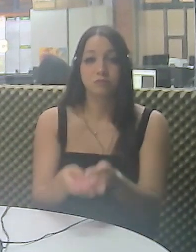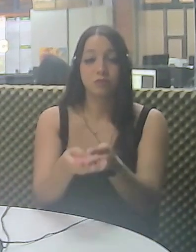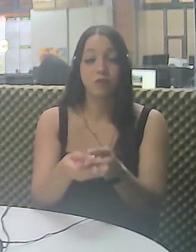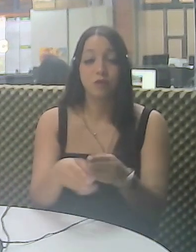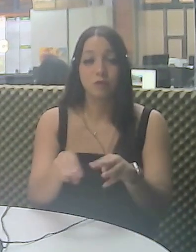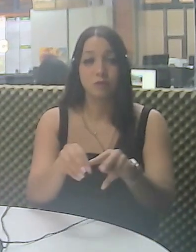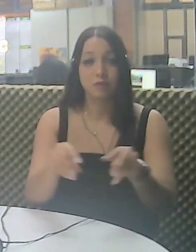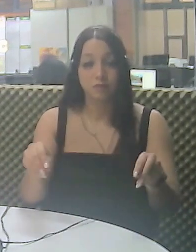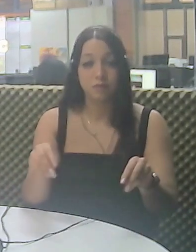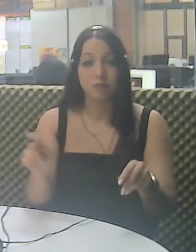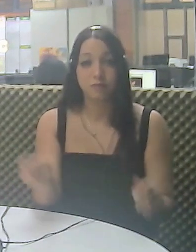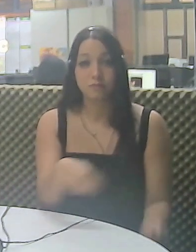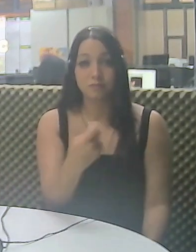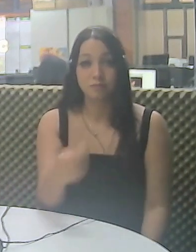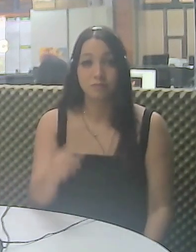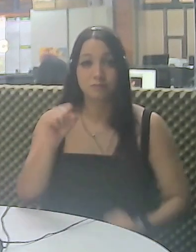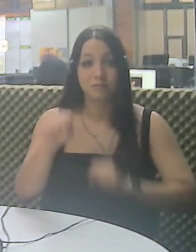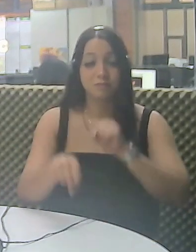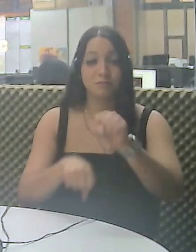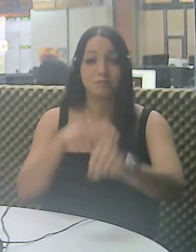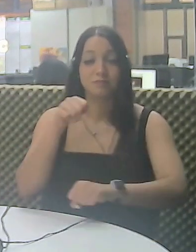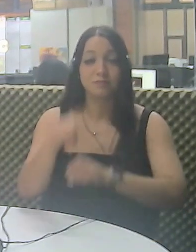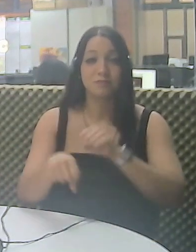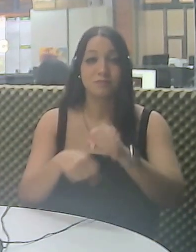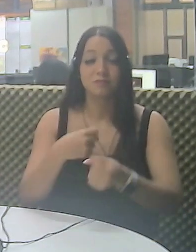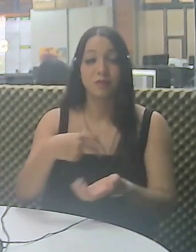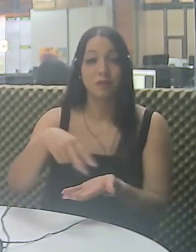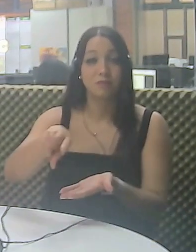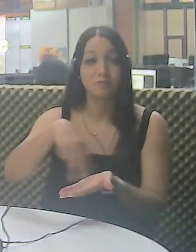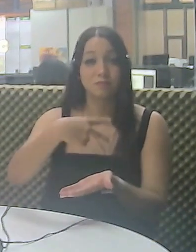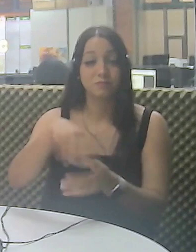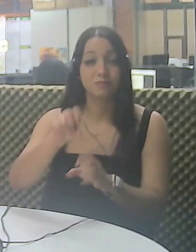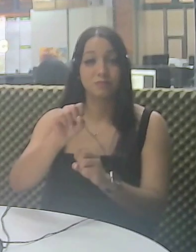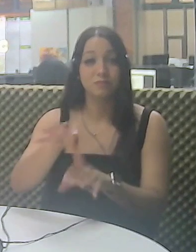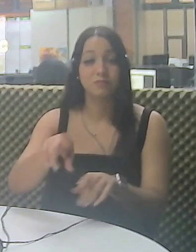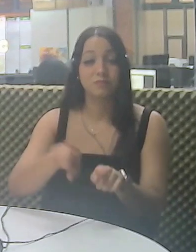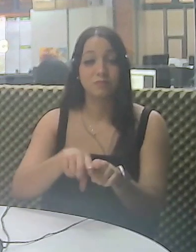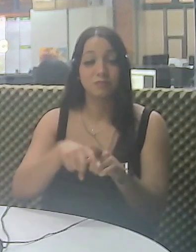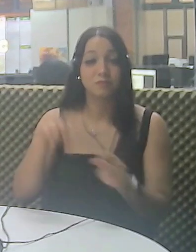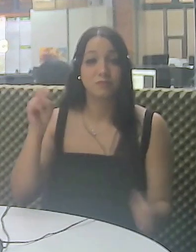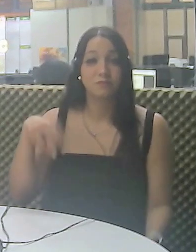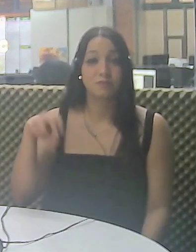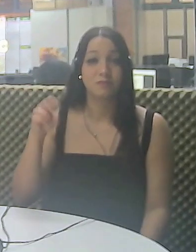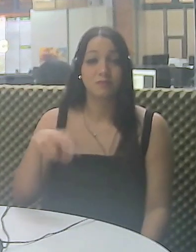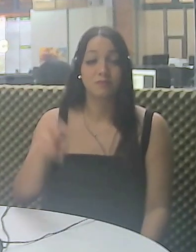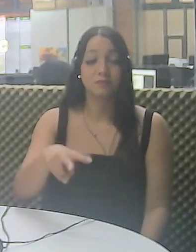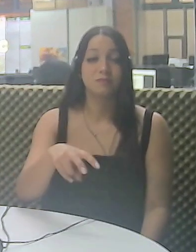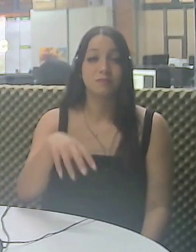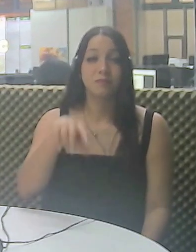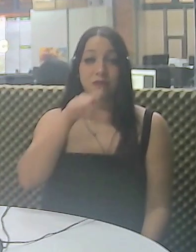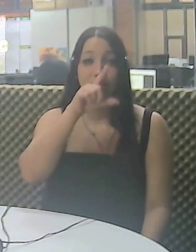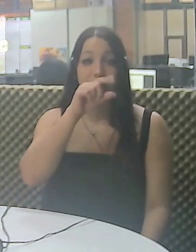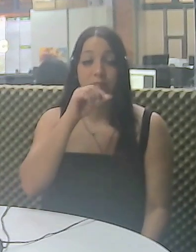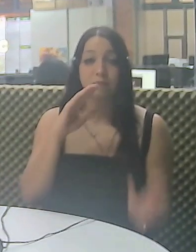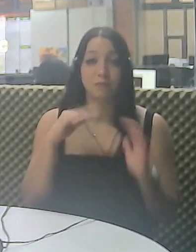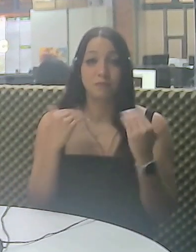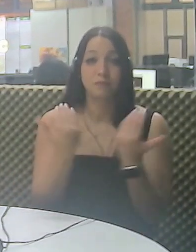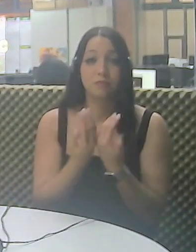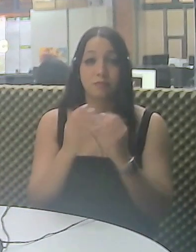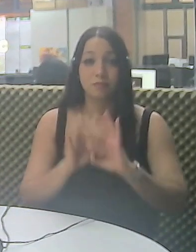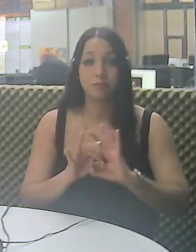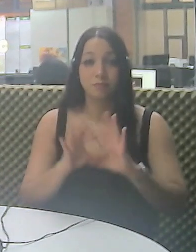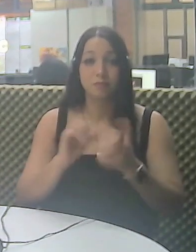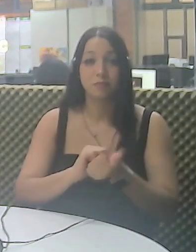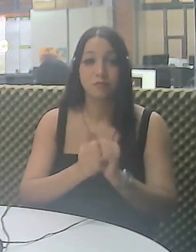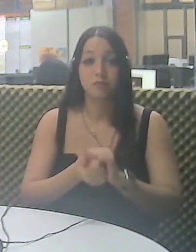e vôlei de praia, pedal, mega aulão de mix dance e caminhada. A quadra da Arena Sabiazinho também será liberada para